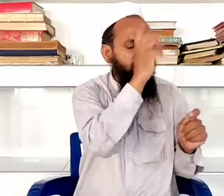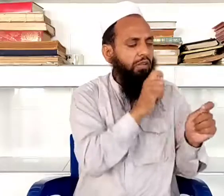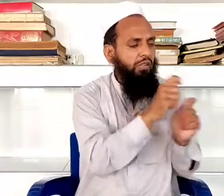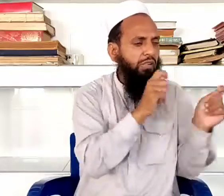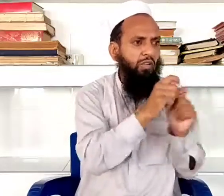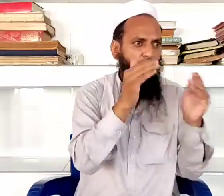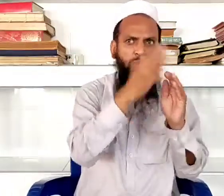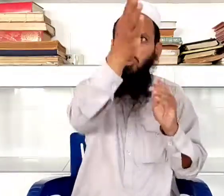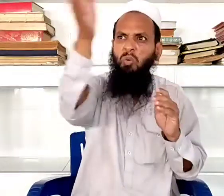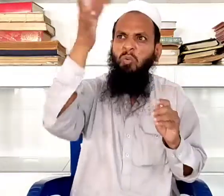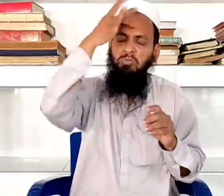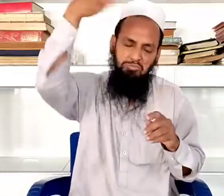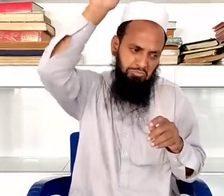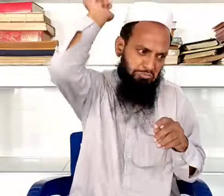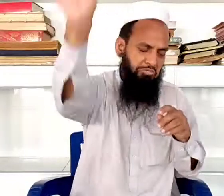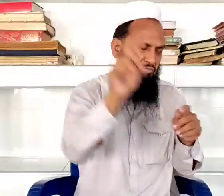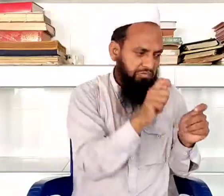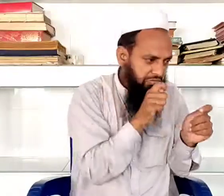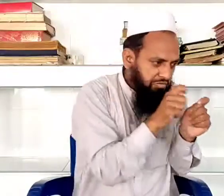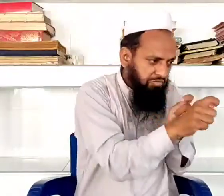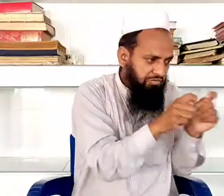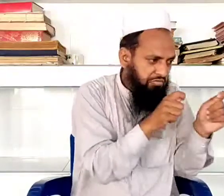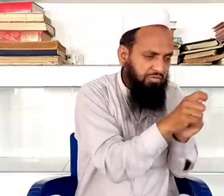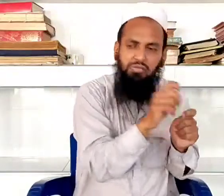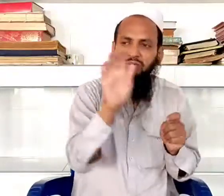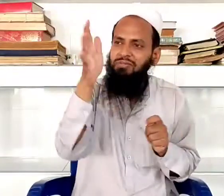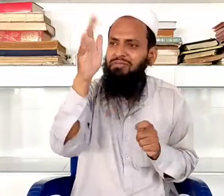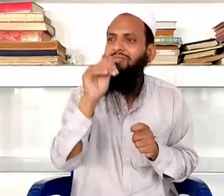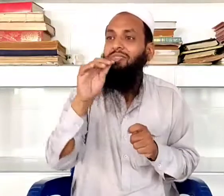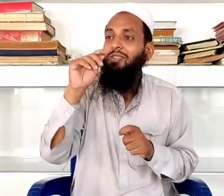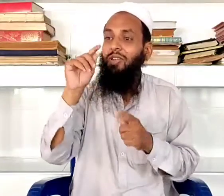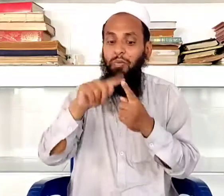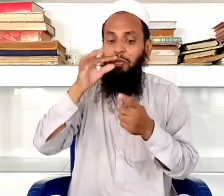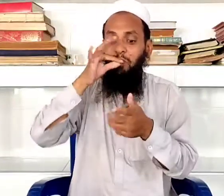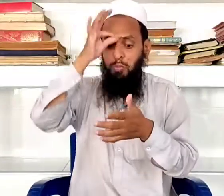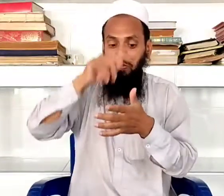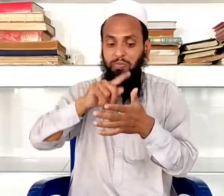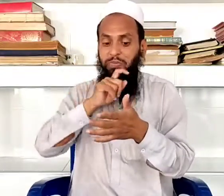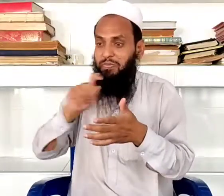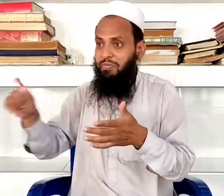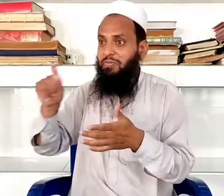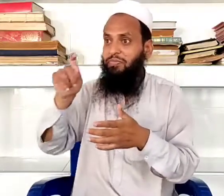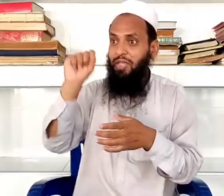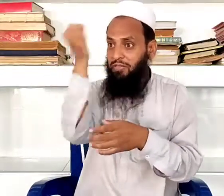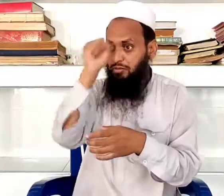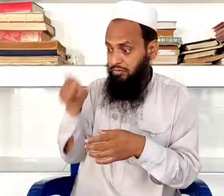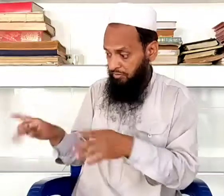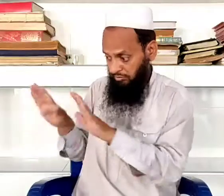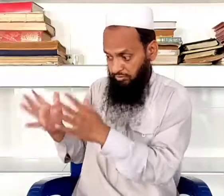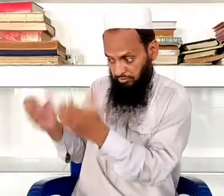تیرا اور میرا خاندان ہی کوئی خاندان ہے تو میرے خاندان ہے اور میں تیرے خاندان